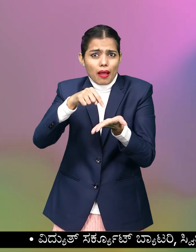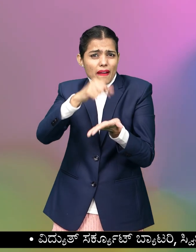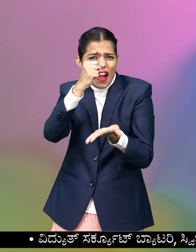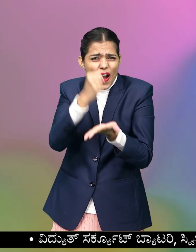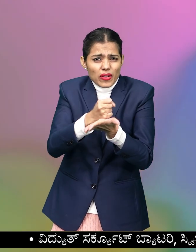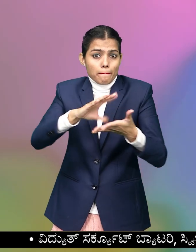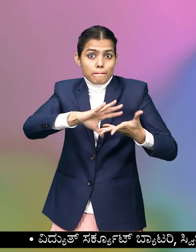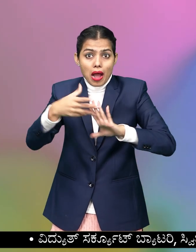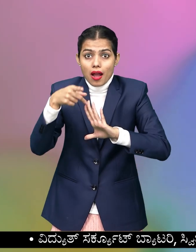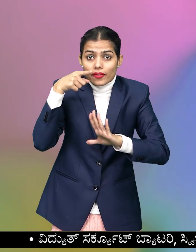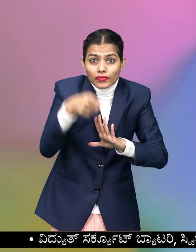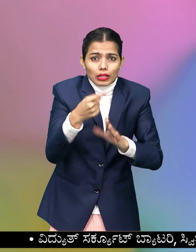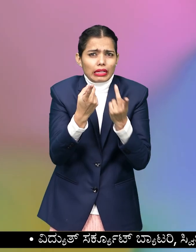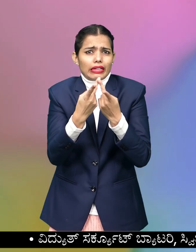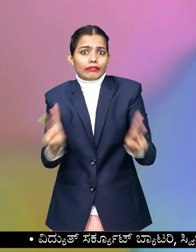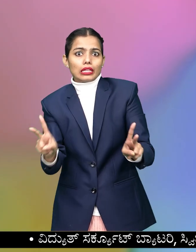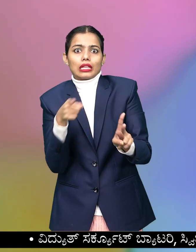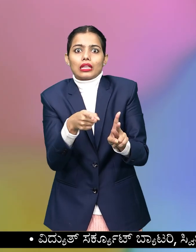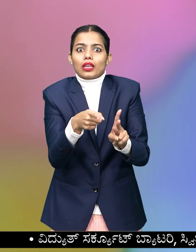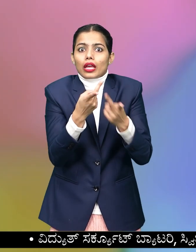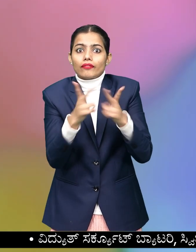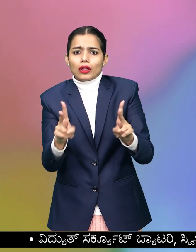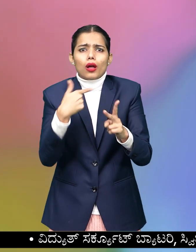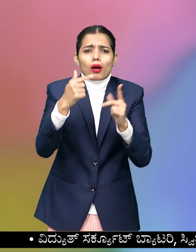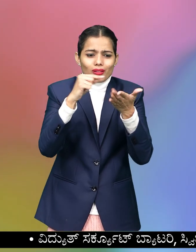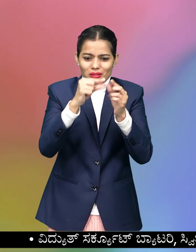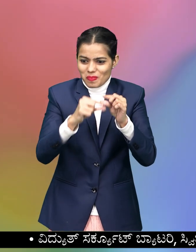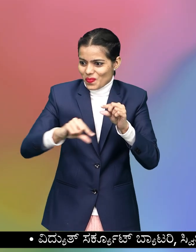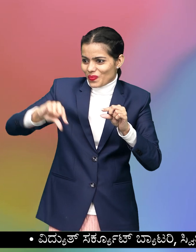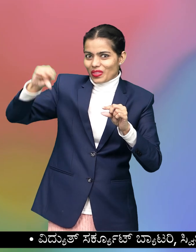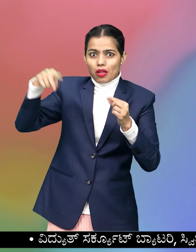ಮತ್ತು ಬಲ್ಬ್ನಂತಹ ವಿಭಿನ್ನ ಘಟಕಗಳೊಂದಿಗೆ ಒಳಗೊಂಡಿದೆ.